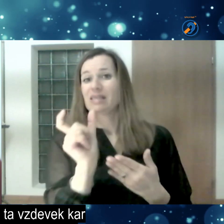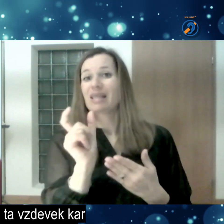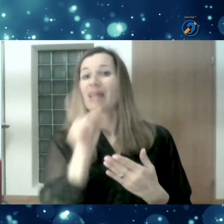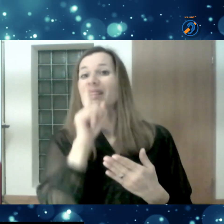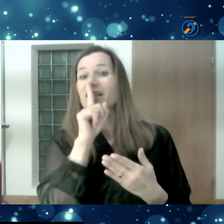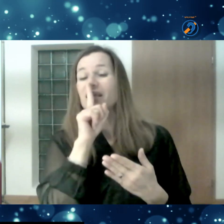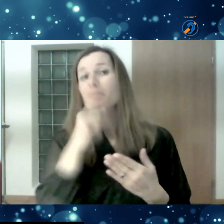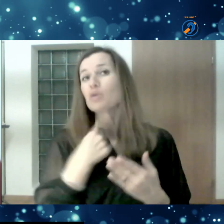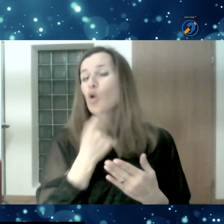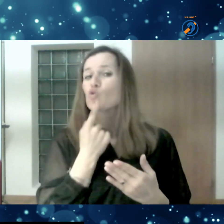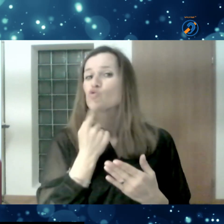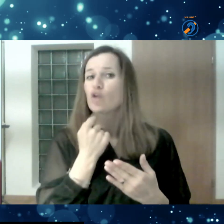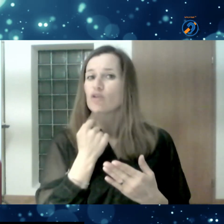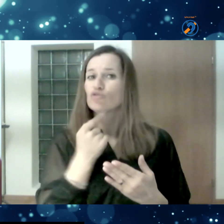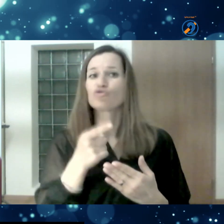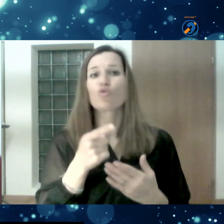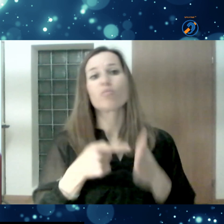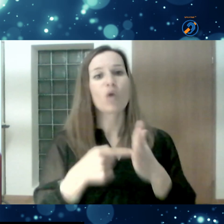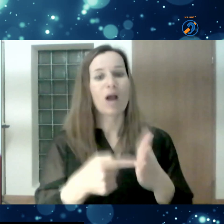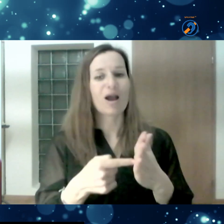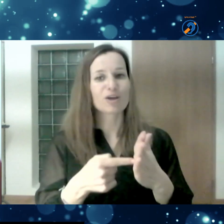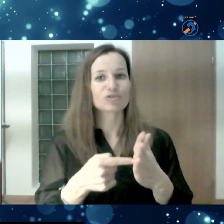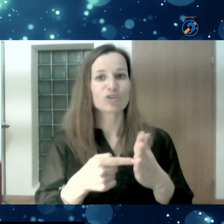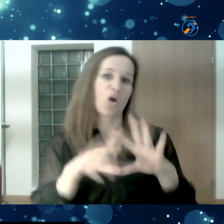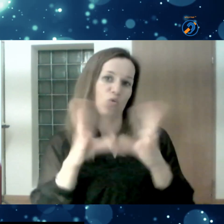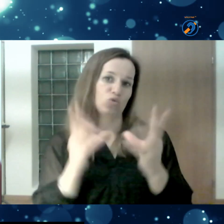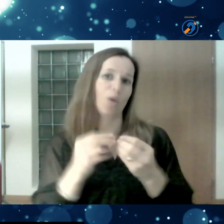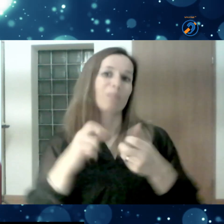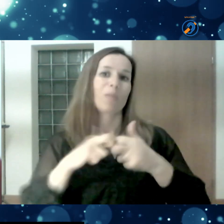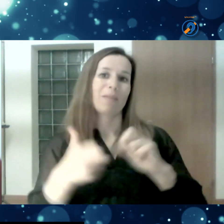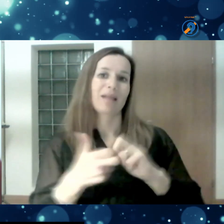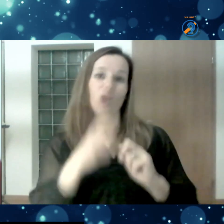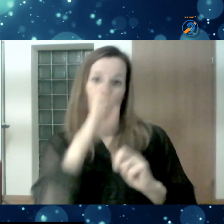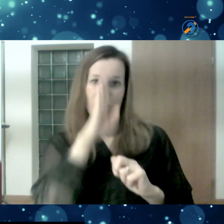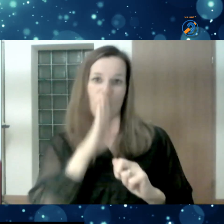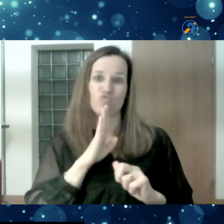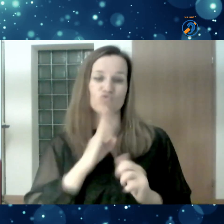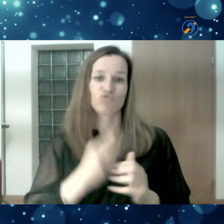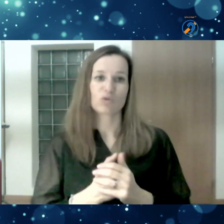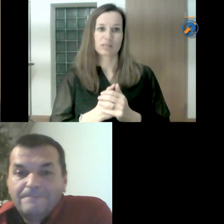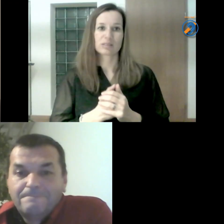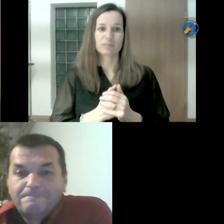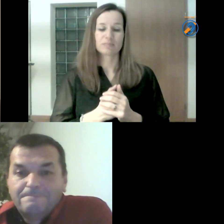nekako ponazarja vso problematiko naglušnosti, no.